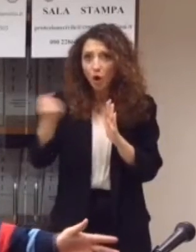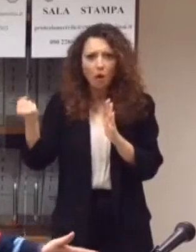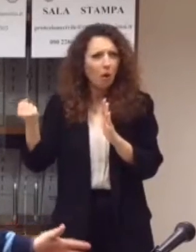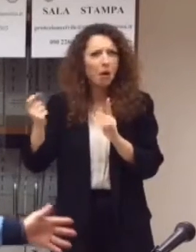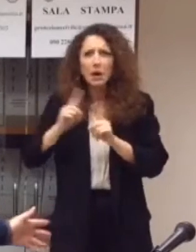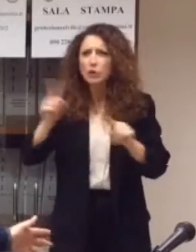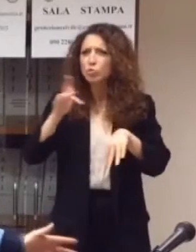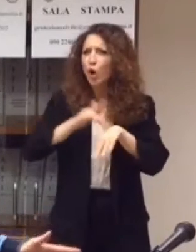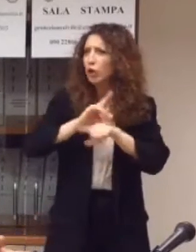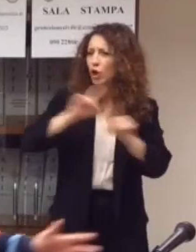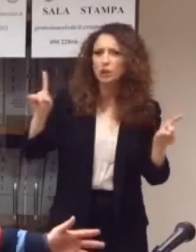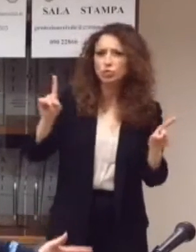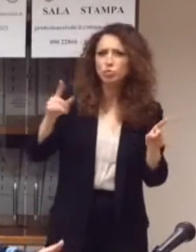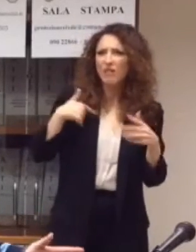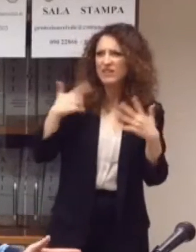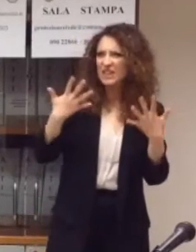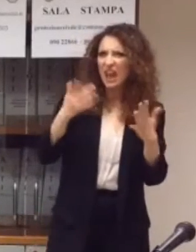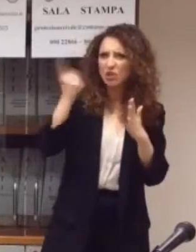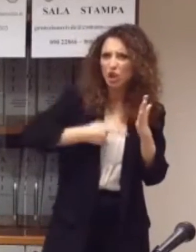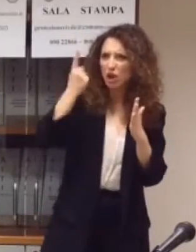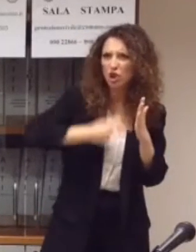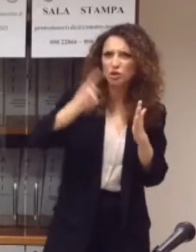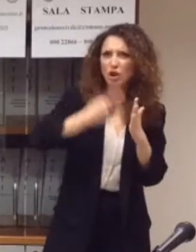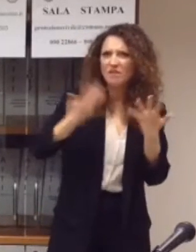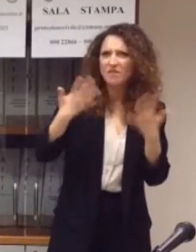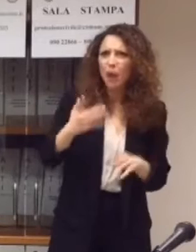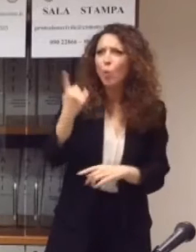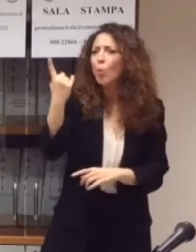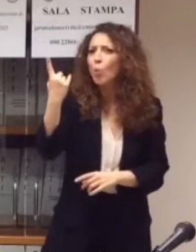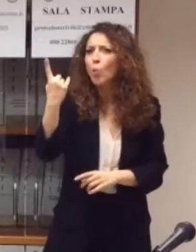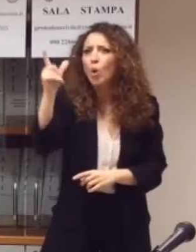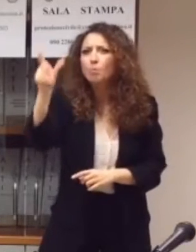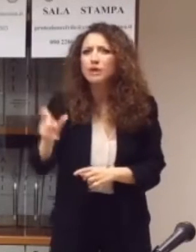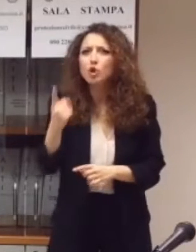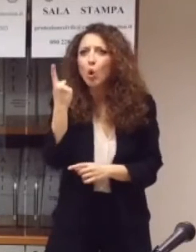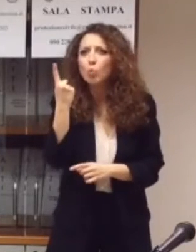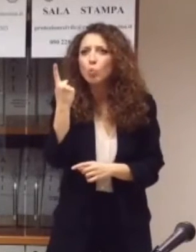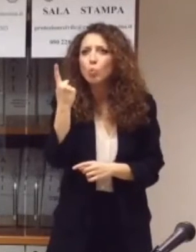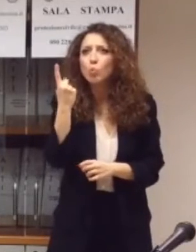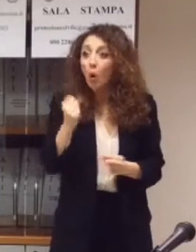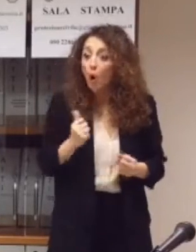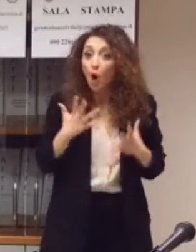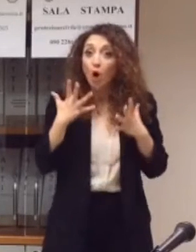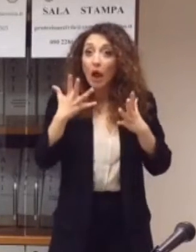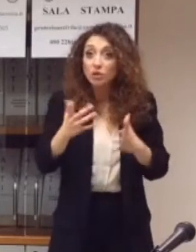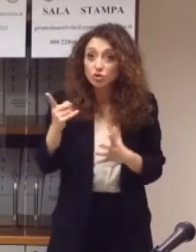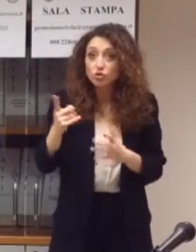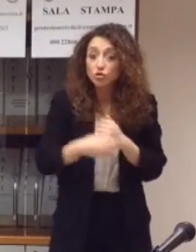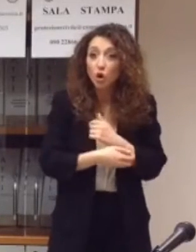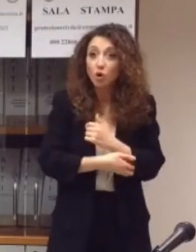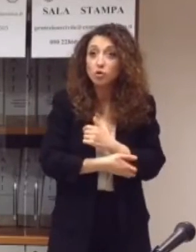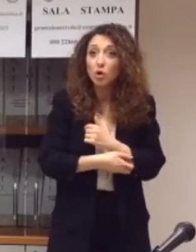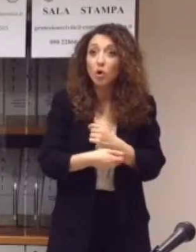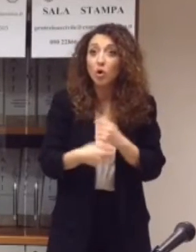le hanno fatte, vedo una decina, forse di più. Oh, che ci fosse un leone da tastiera che ha messo soldi in